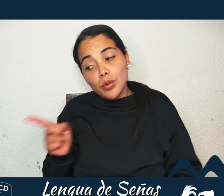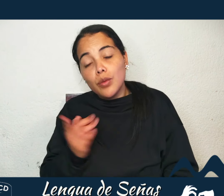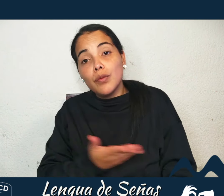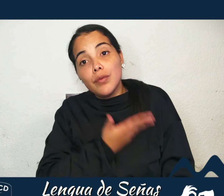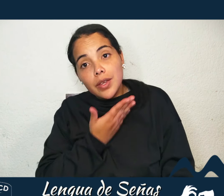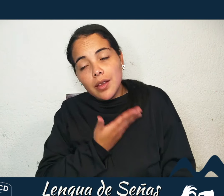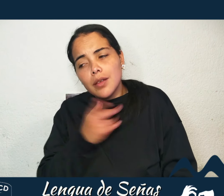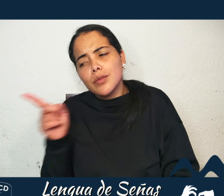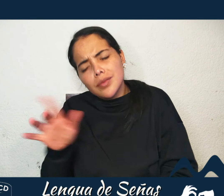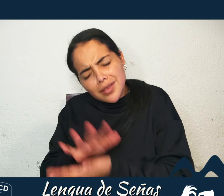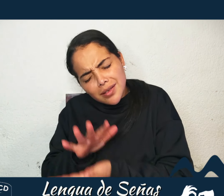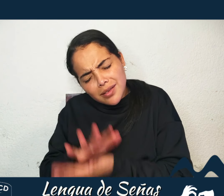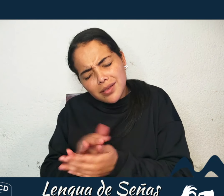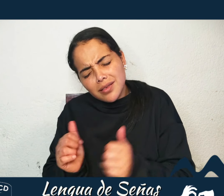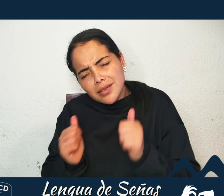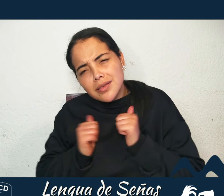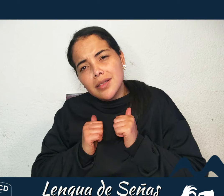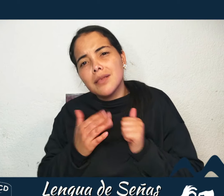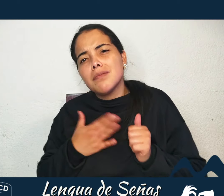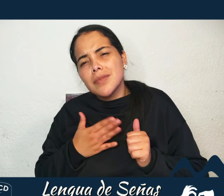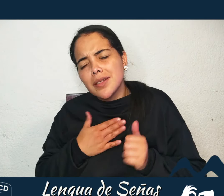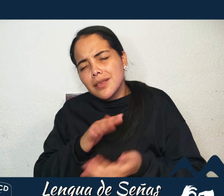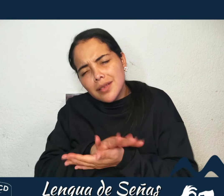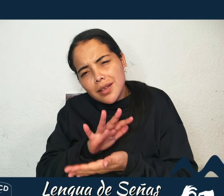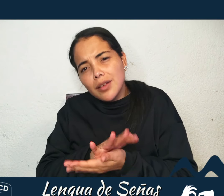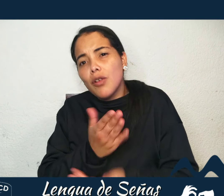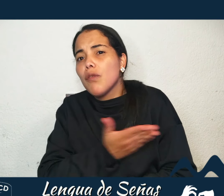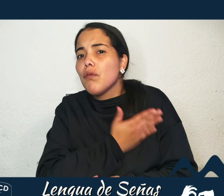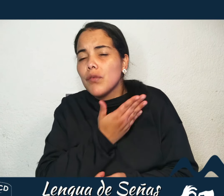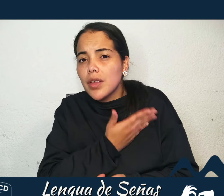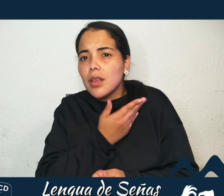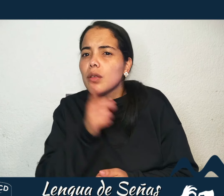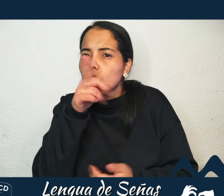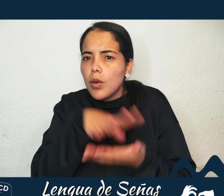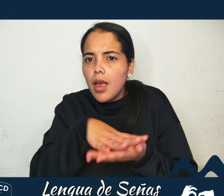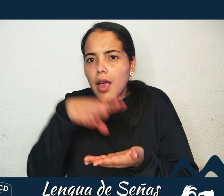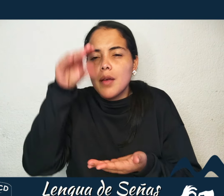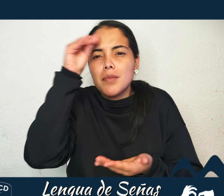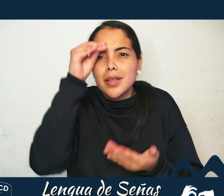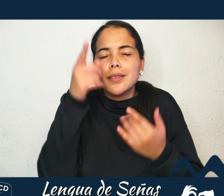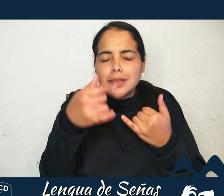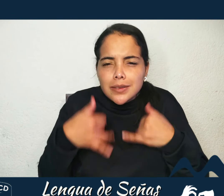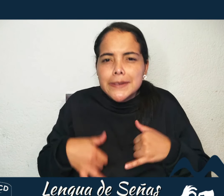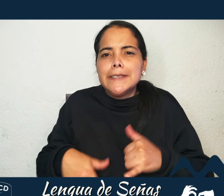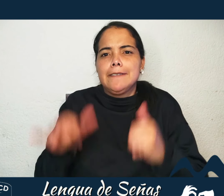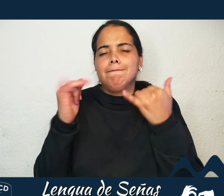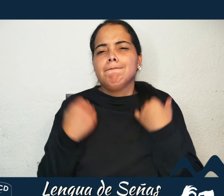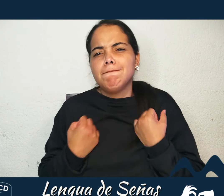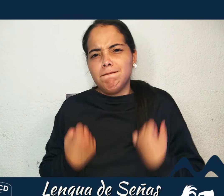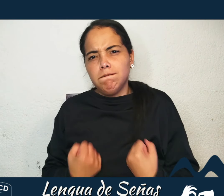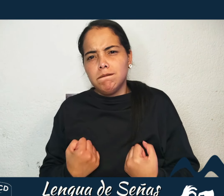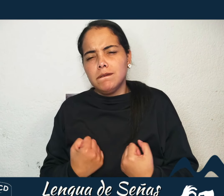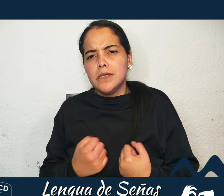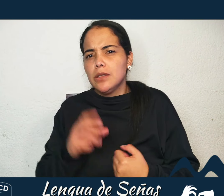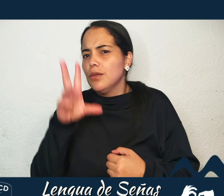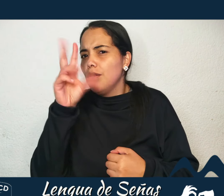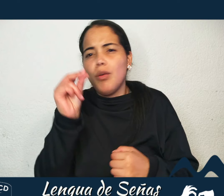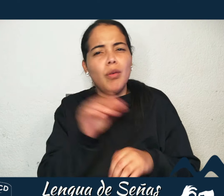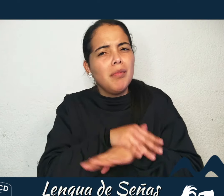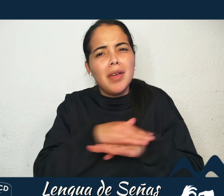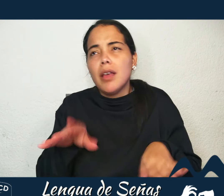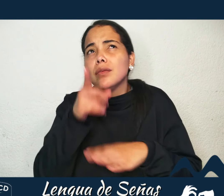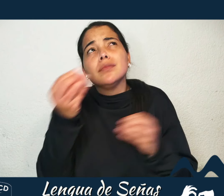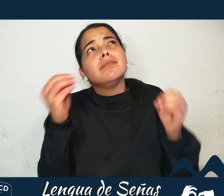mí, descansa en mí, deja que mi poder obre en ti y tú aprenderás a seguir adelante. Bástate